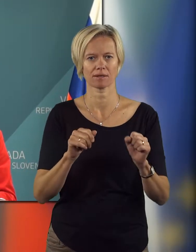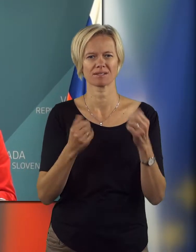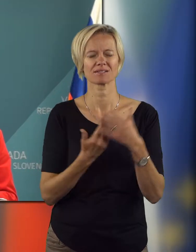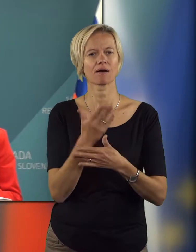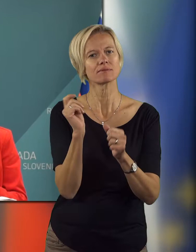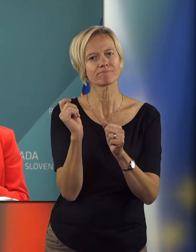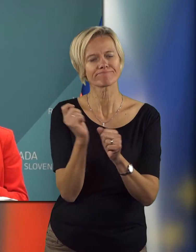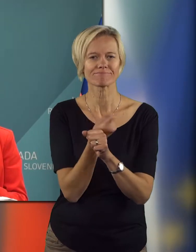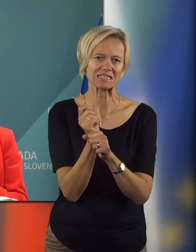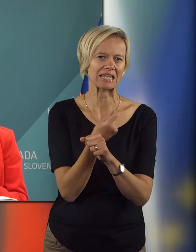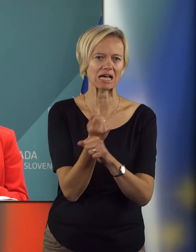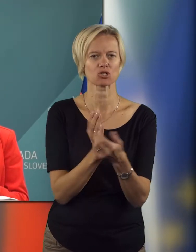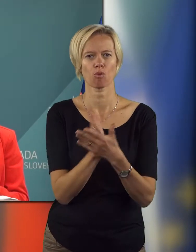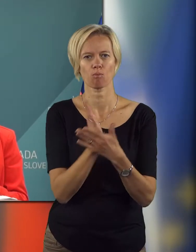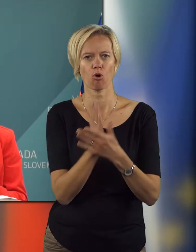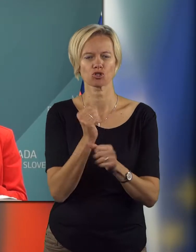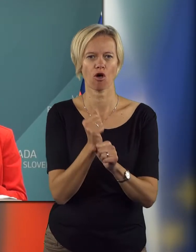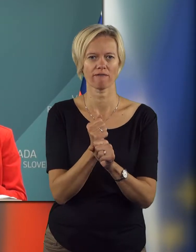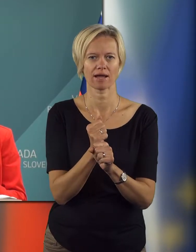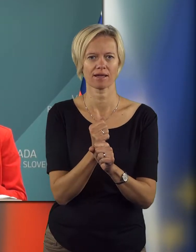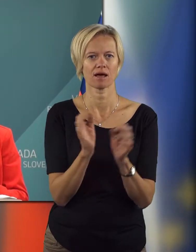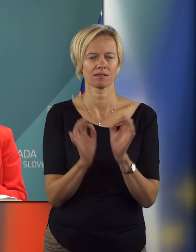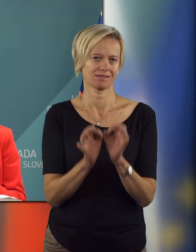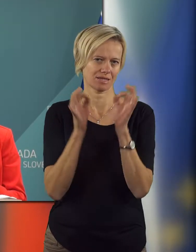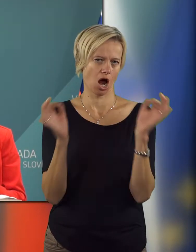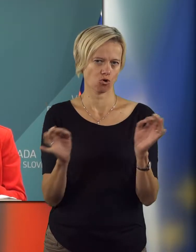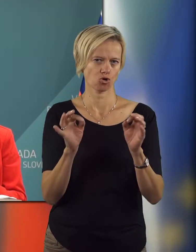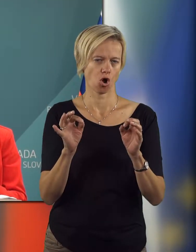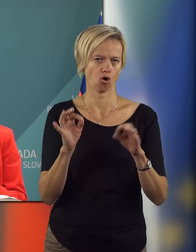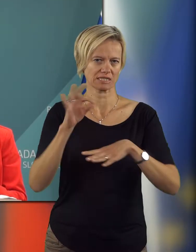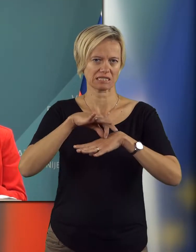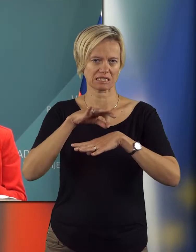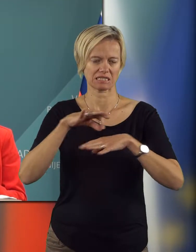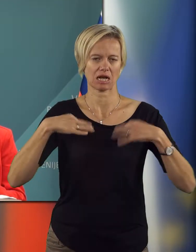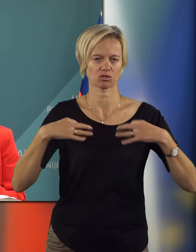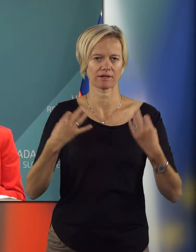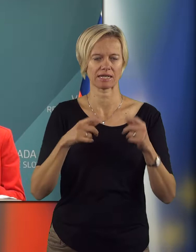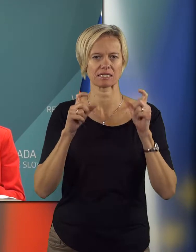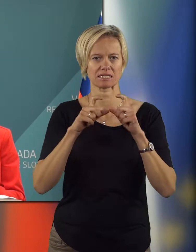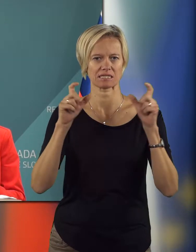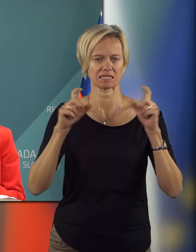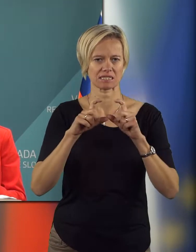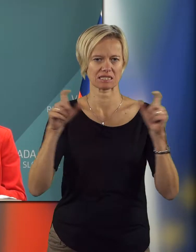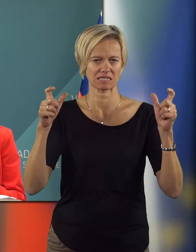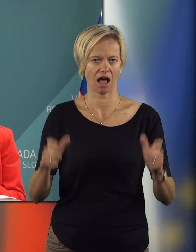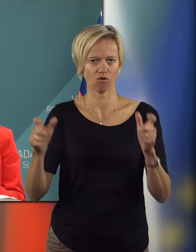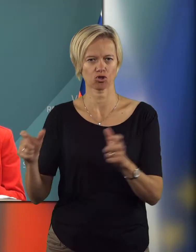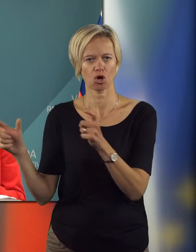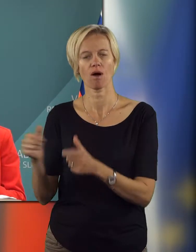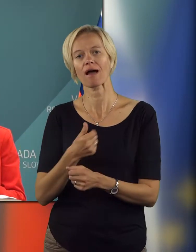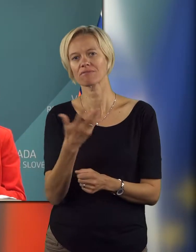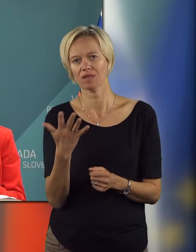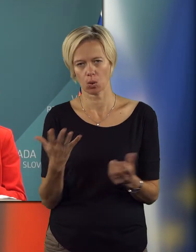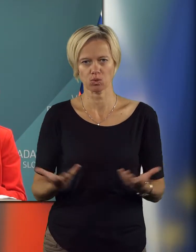ukrepih za sanacijo poslovanja javnozdravstvenih zavodov, katerih ustanovitelj je